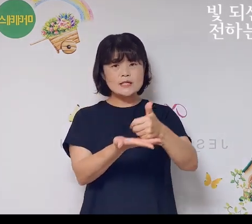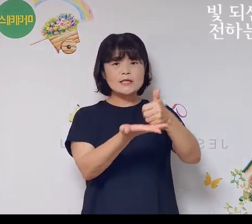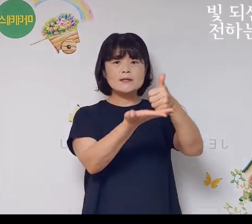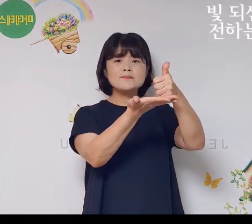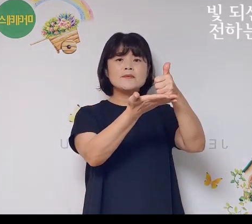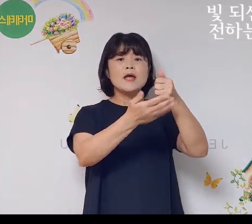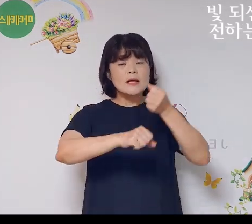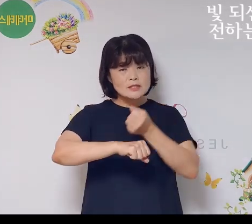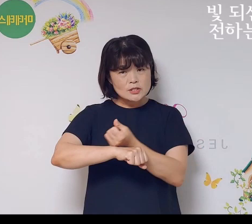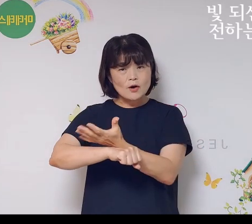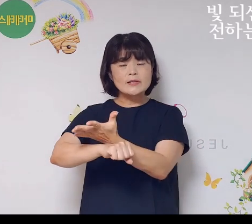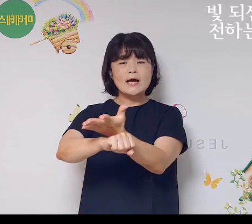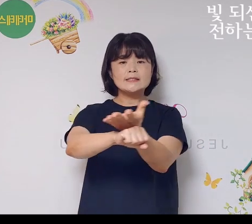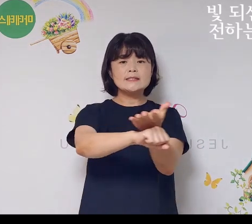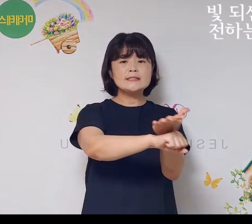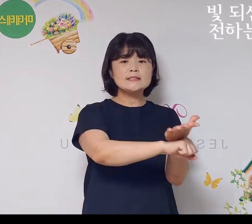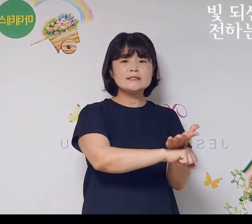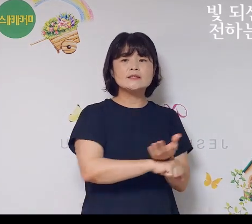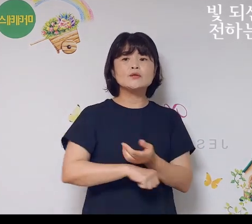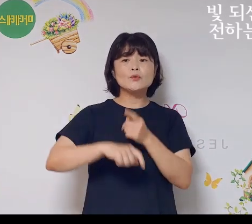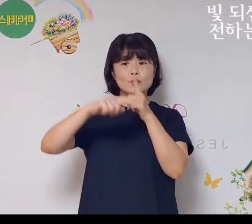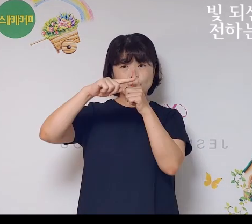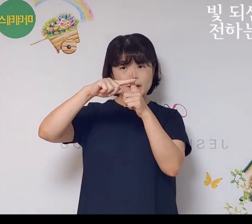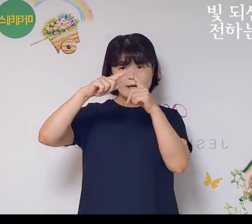주님 전하는 교회.